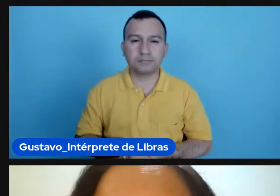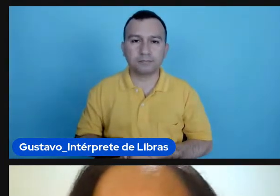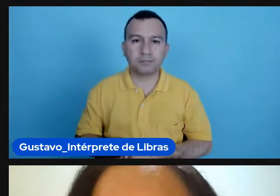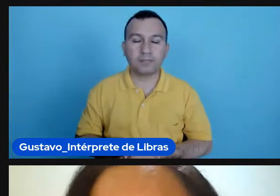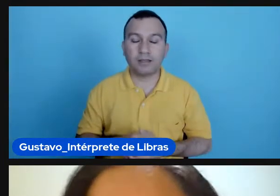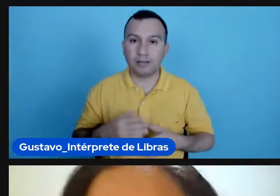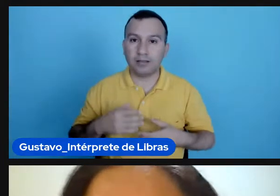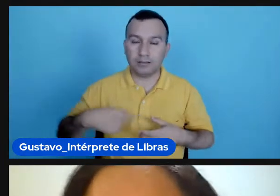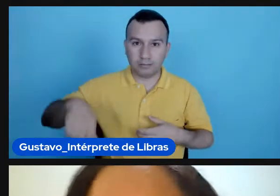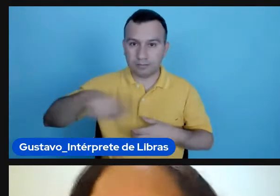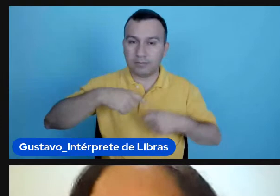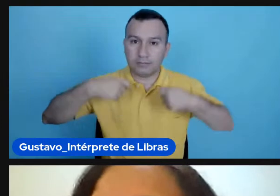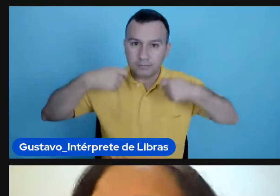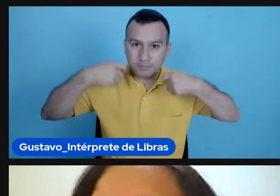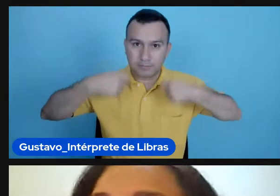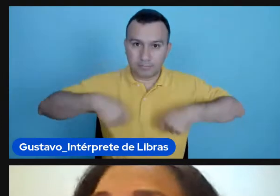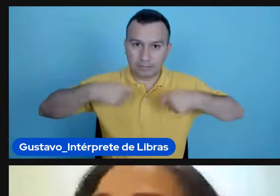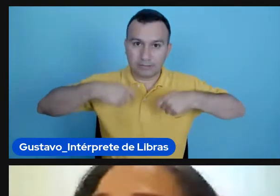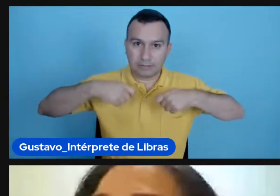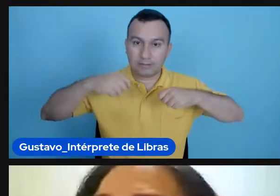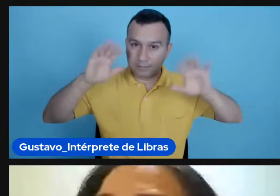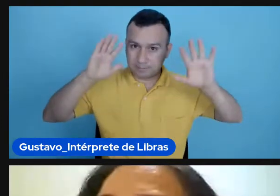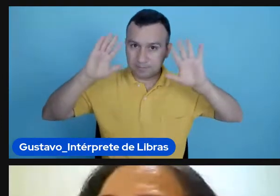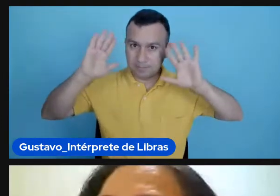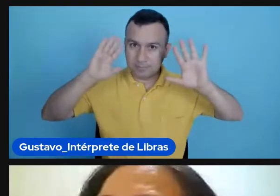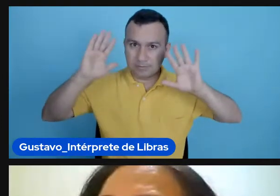frente às pessoas que têm deficiência,